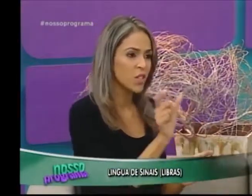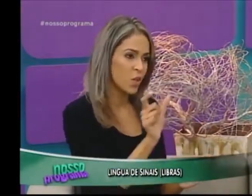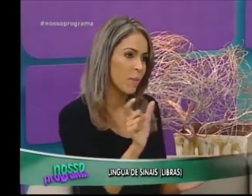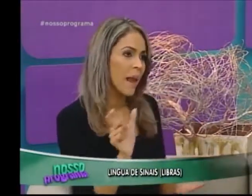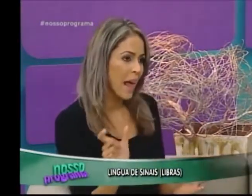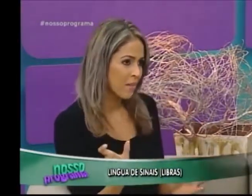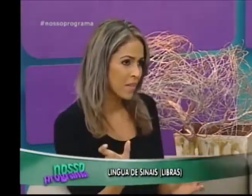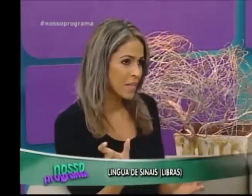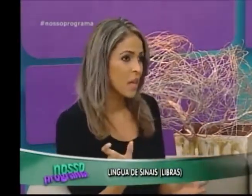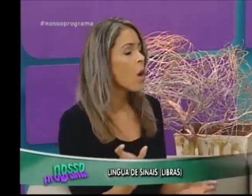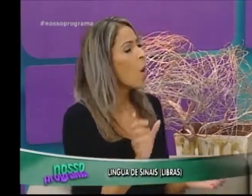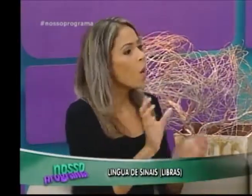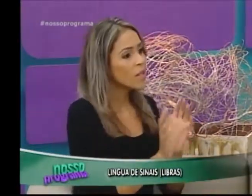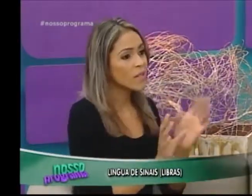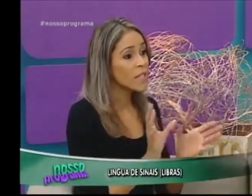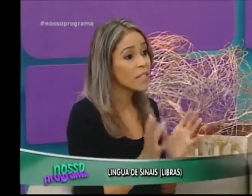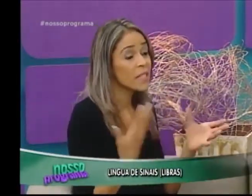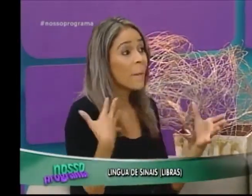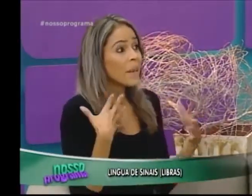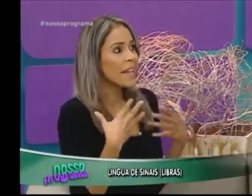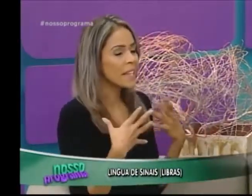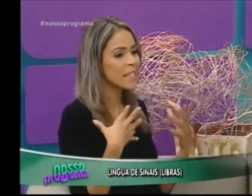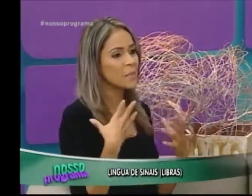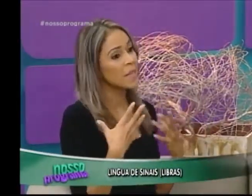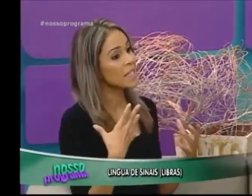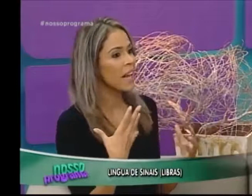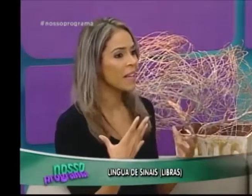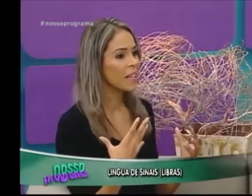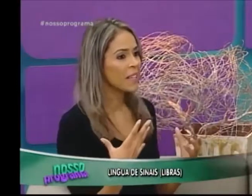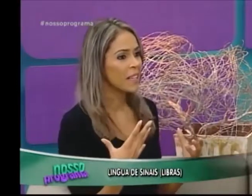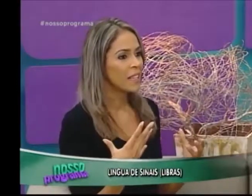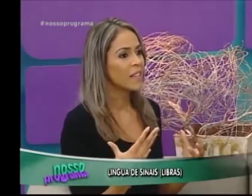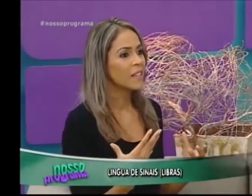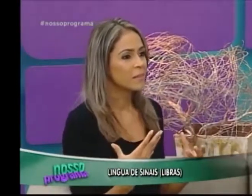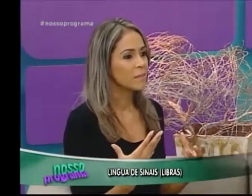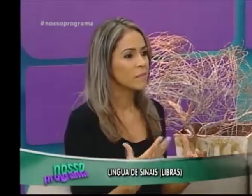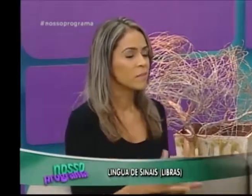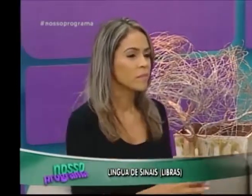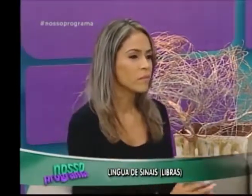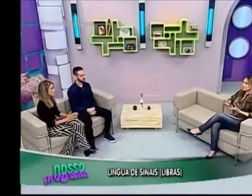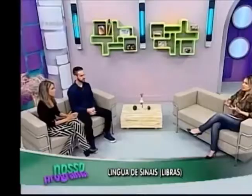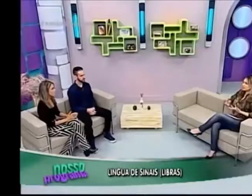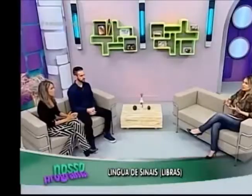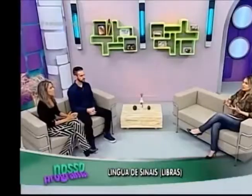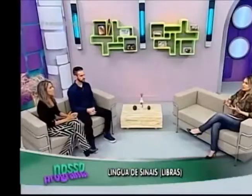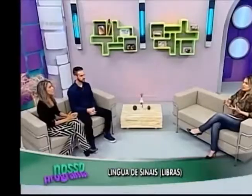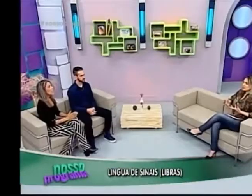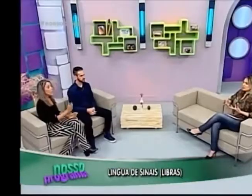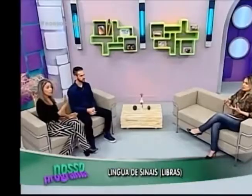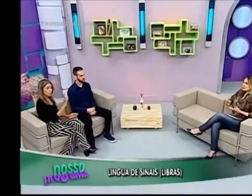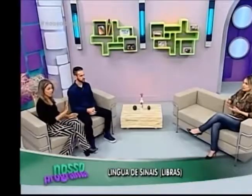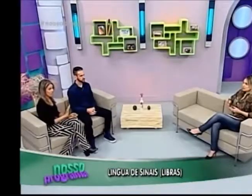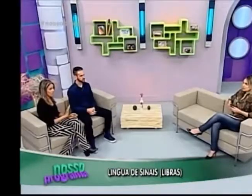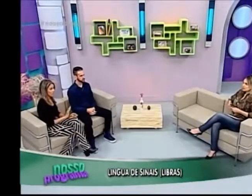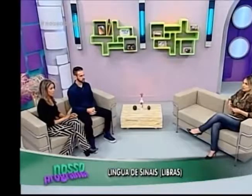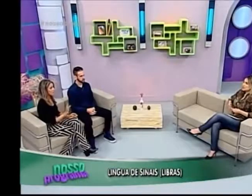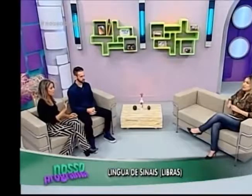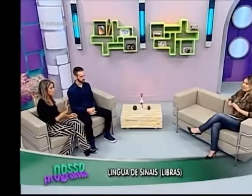convertido em palavras ou às vezes na maneira de se expressar. Quando a gente pensa mundial... Não é mundial. Libras